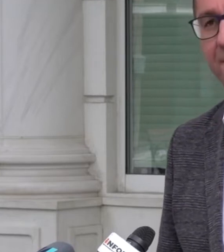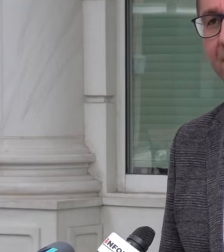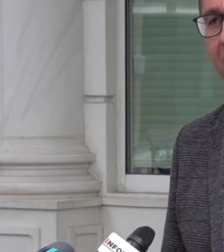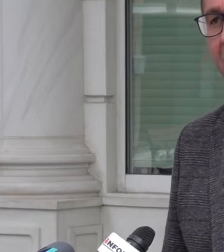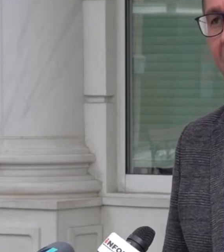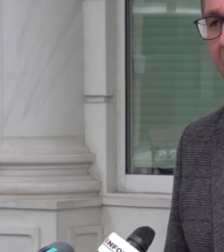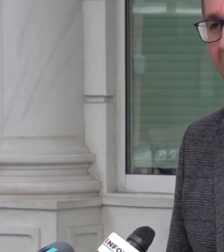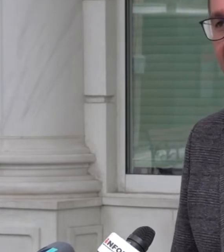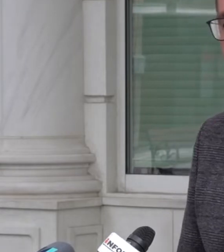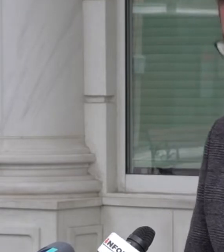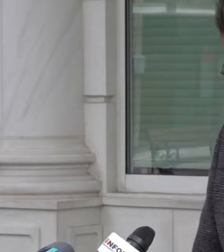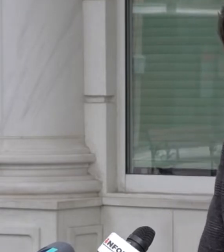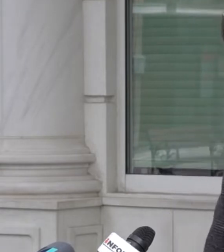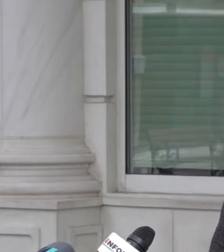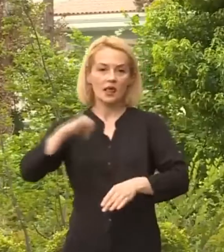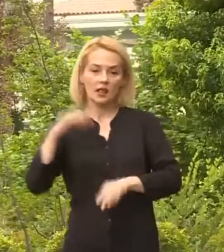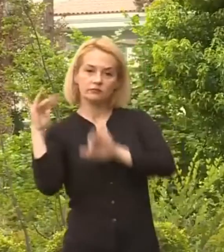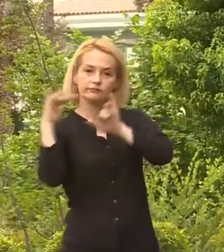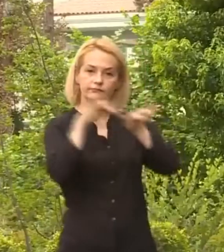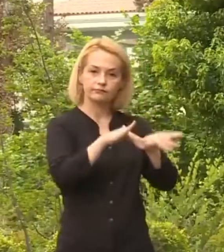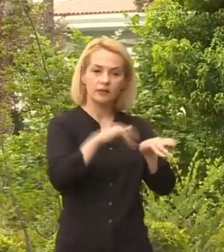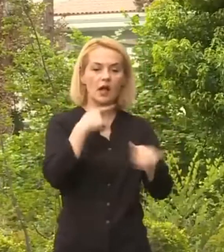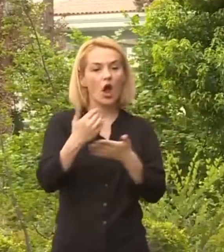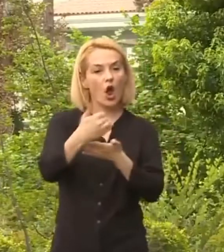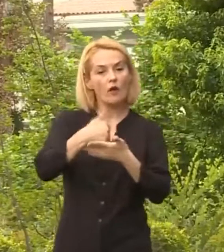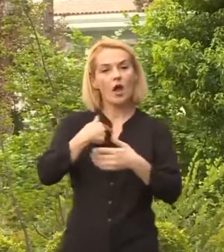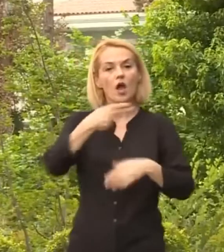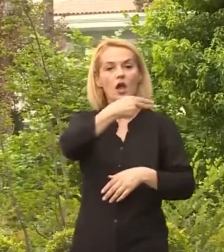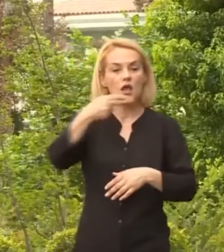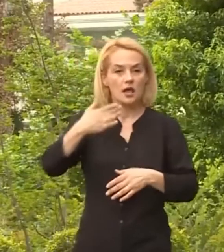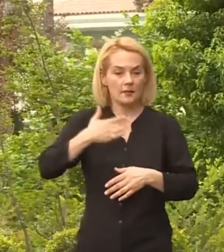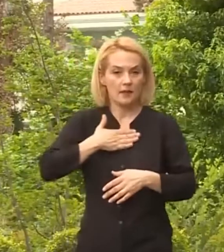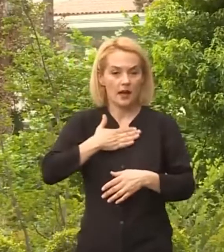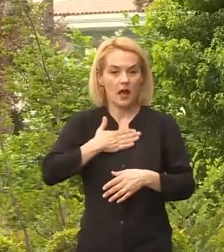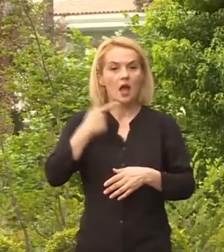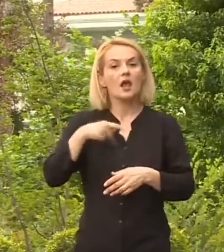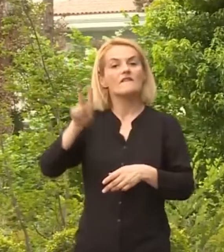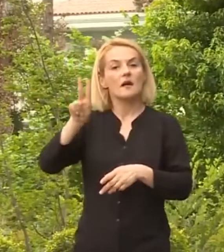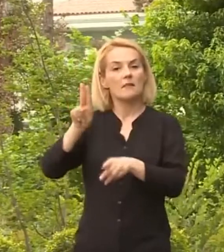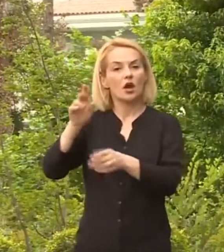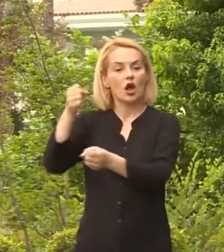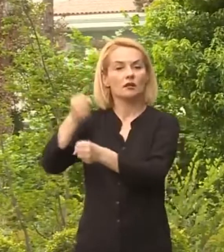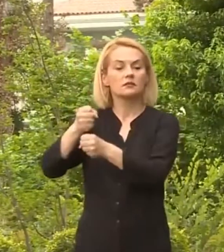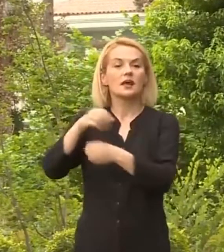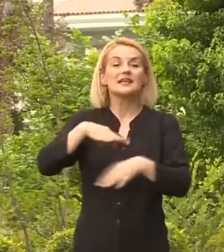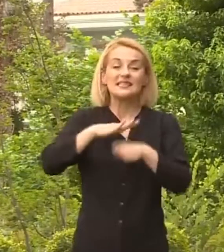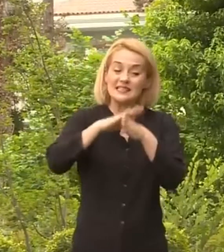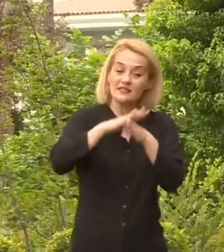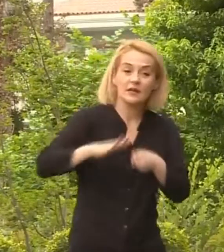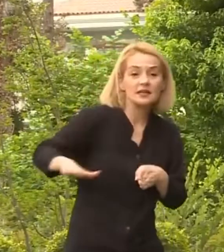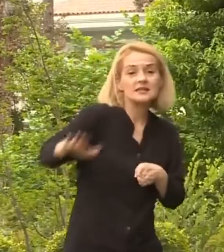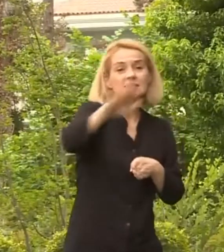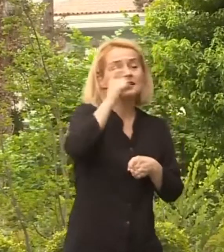здравствени интереси на граѓаните. И да искористам оваа прилика од моје име и од името на ВМРО-ДПМН да им се извинам на сите